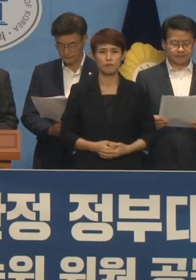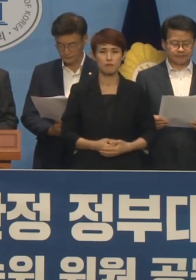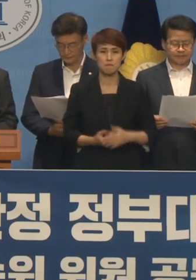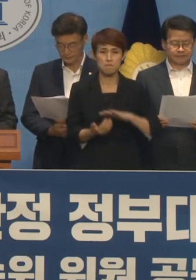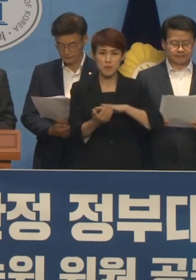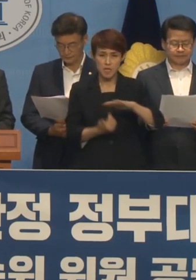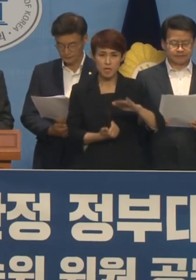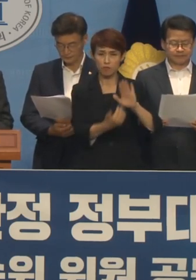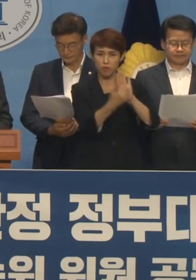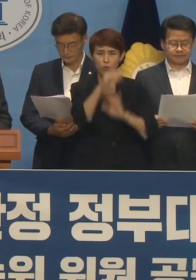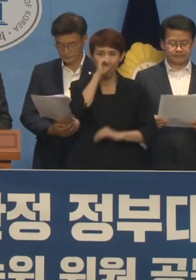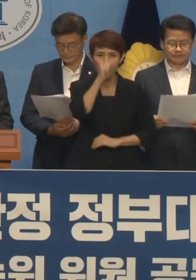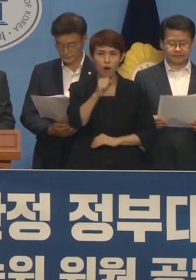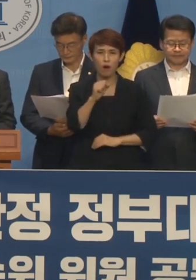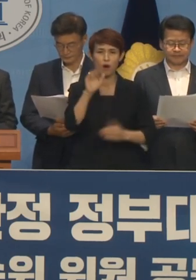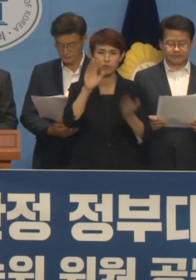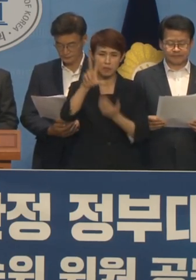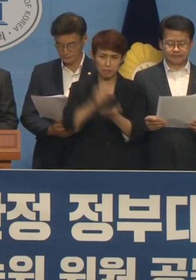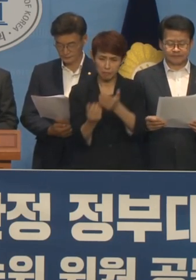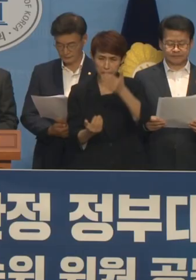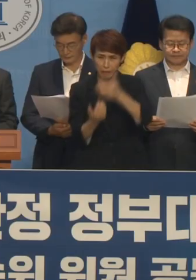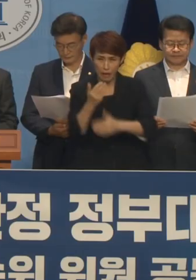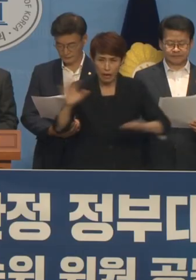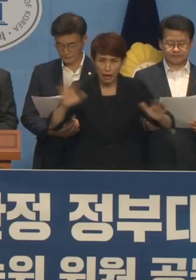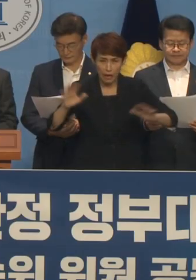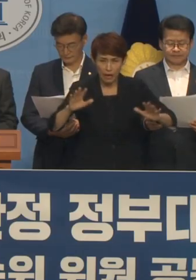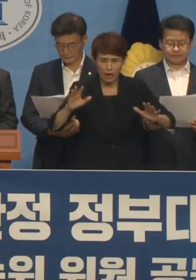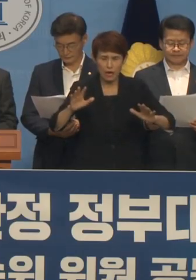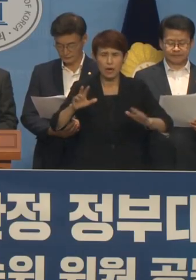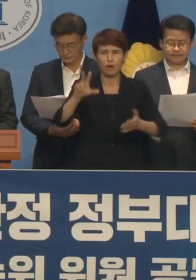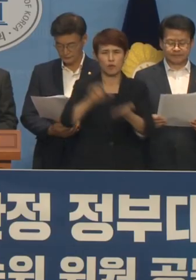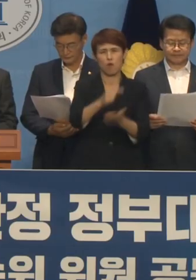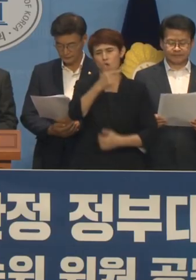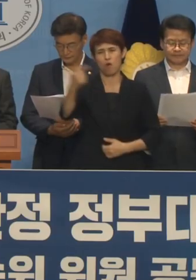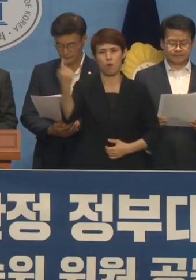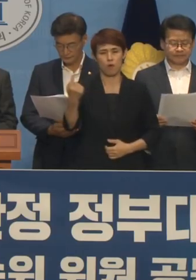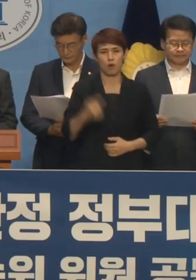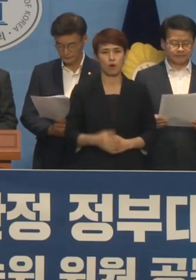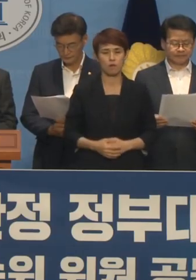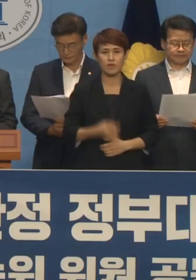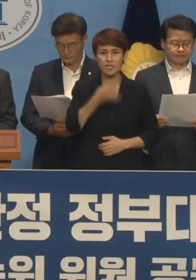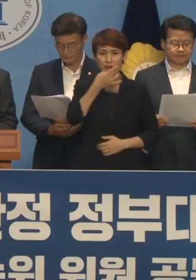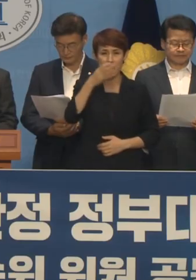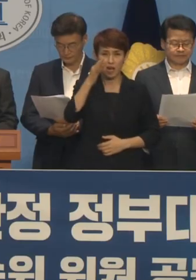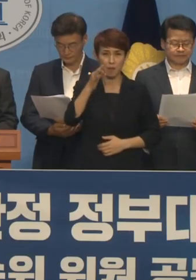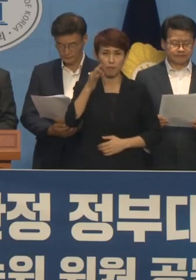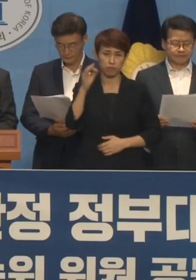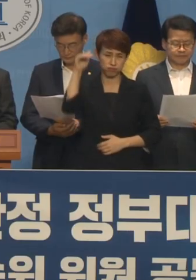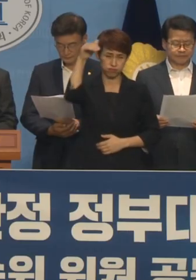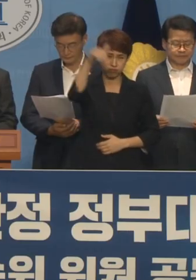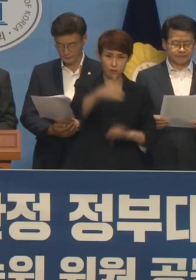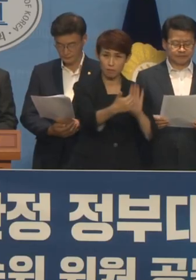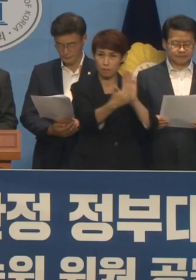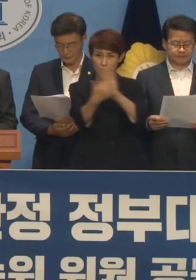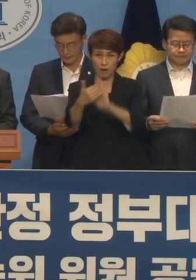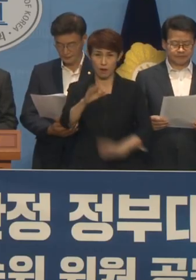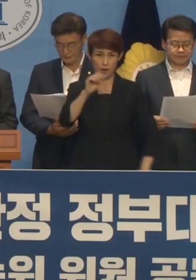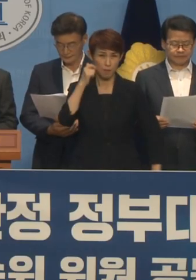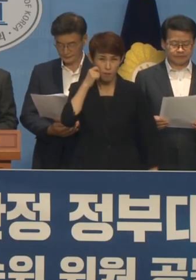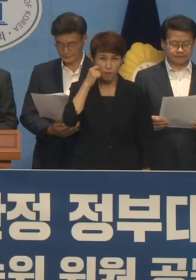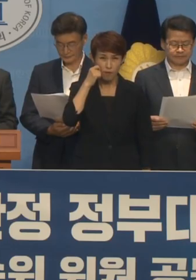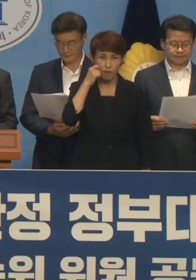일을 가래로 막는다는 말이 있다. 이번에는 쌀값 하락을 적기에 제대로 막지